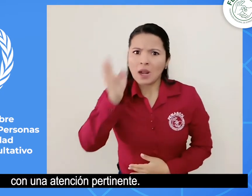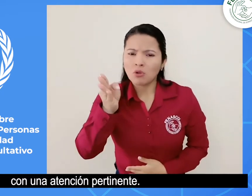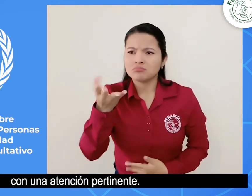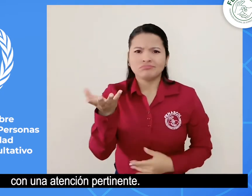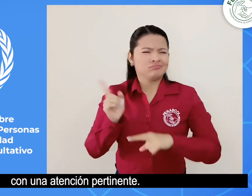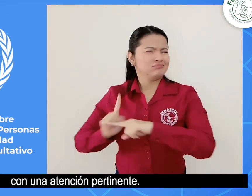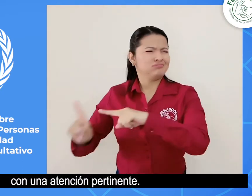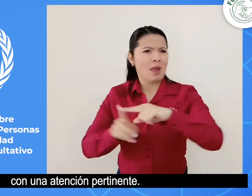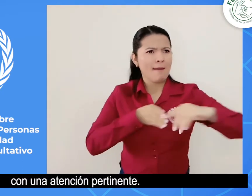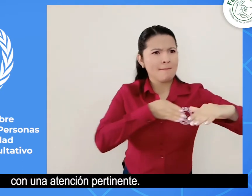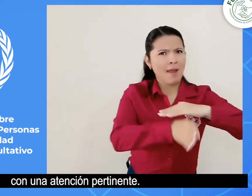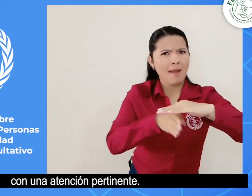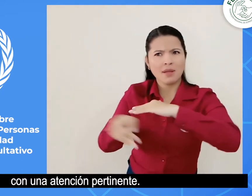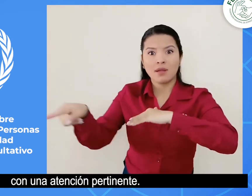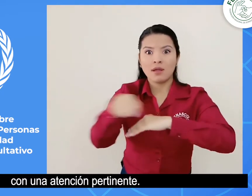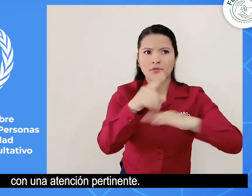una atención pertinente.